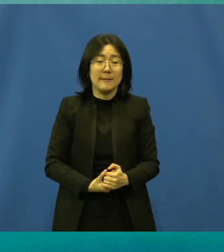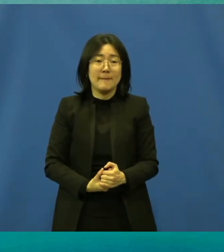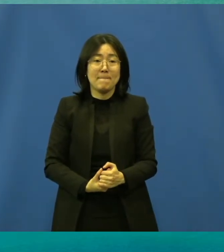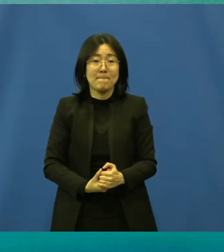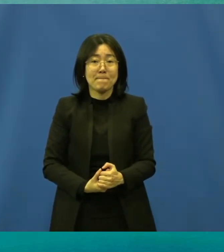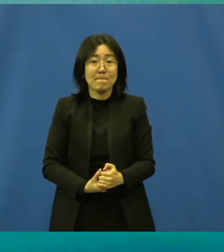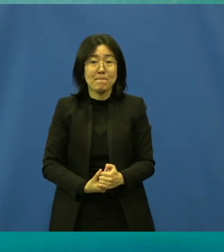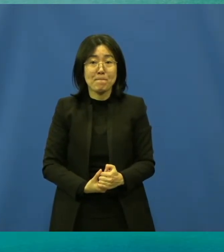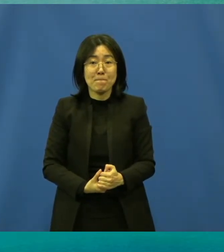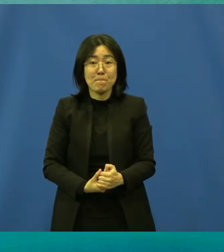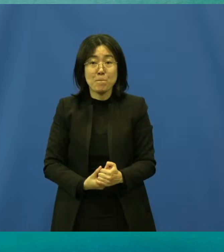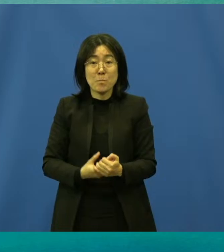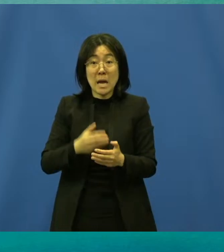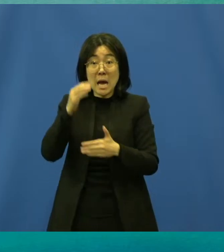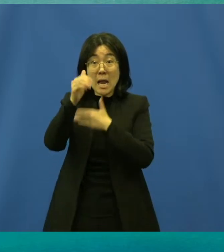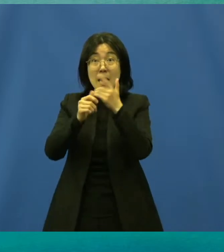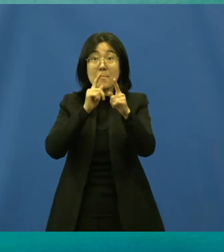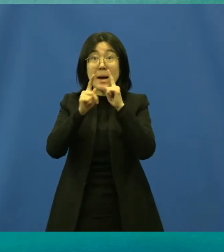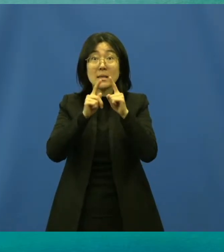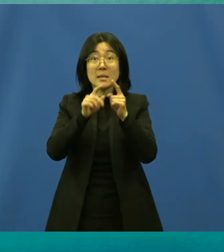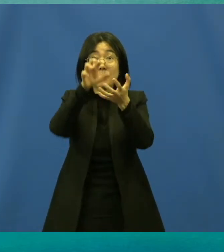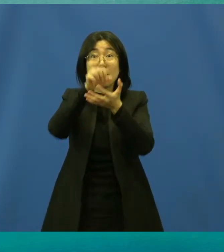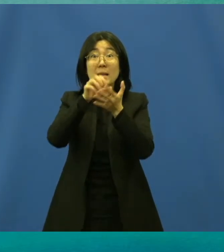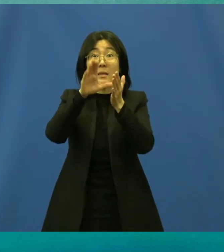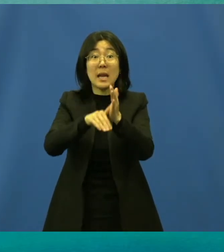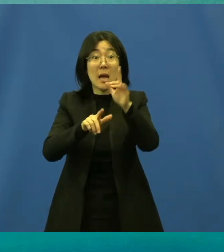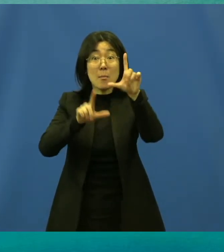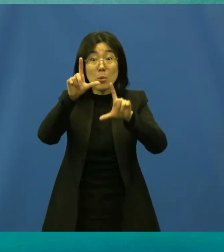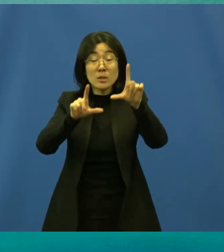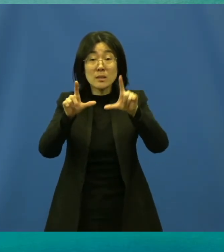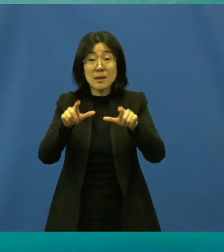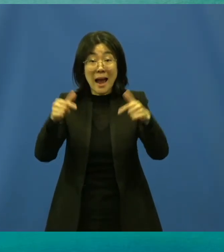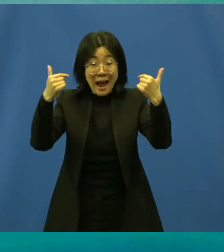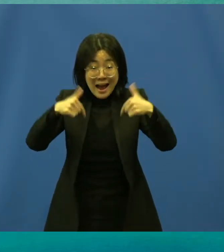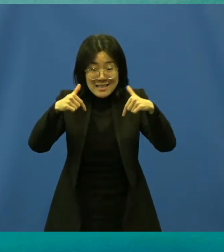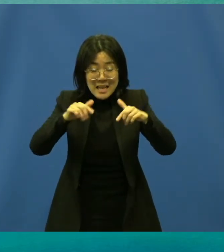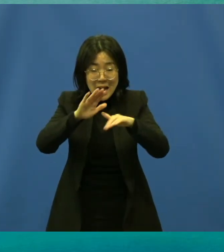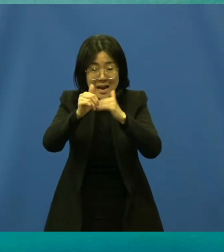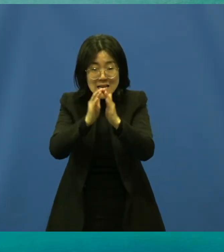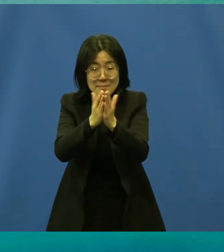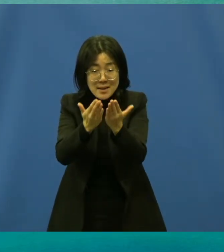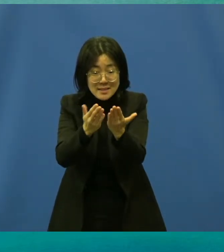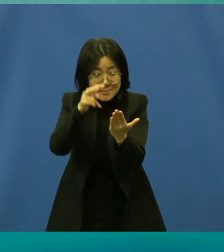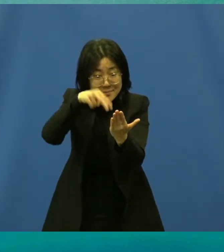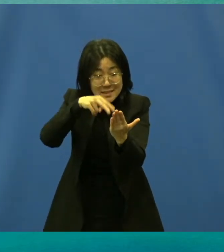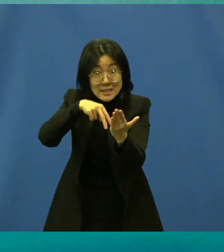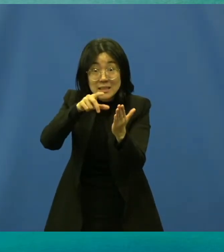하나님의 말씀을 들을 때, 하나님의 말씀을 매일 말씀 묵상할 때